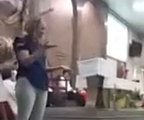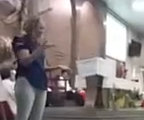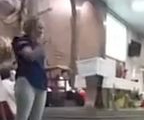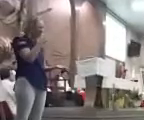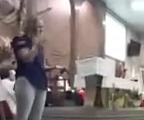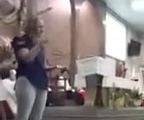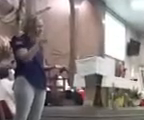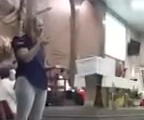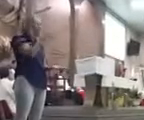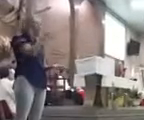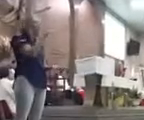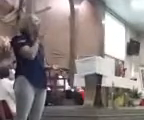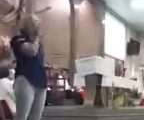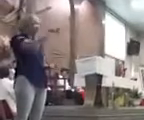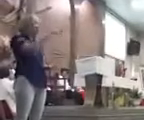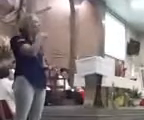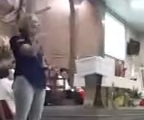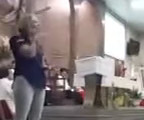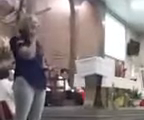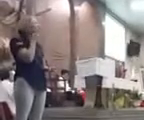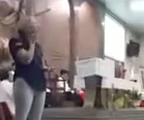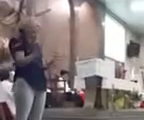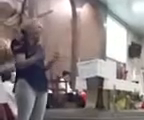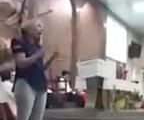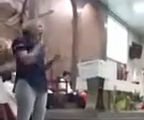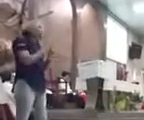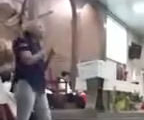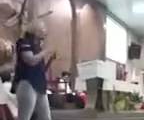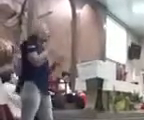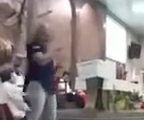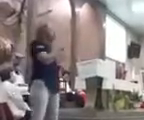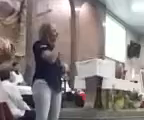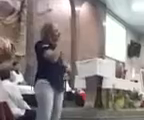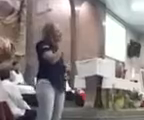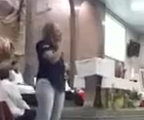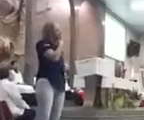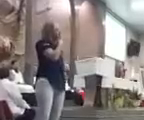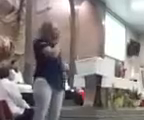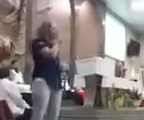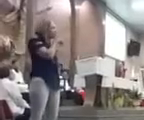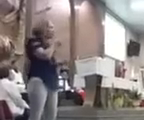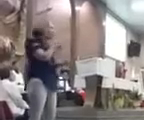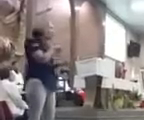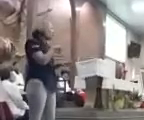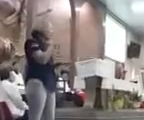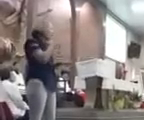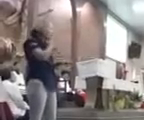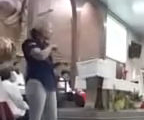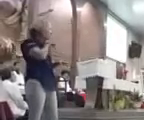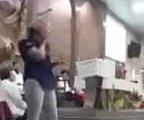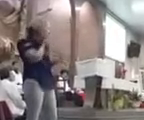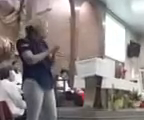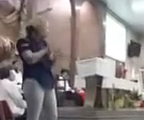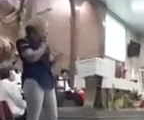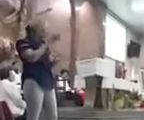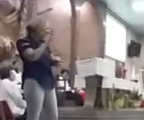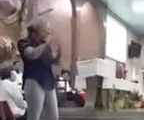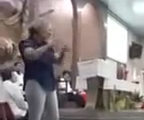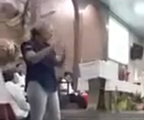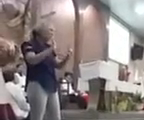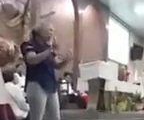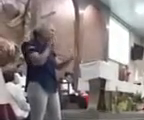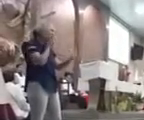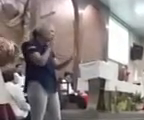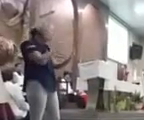Ai, padre, mas a minha esposa trabalha a noite toda. Meu esposo não tem condições. Não pode